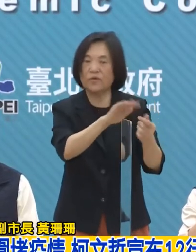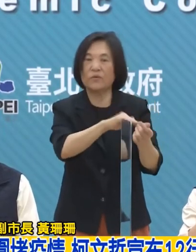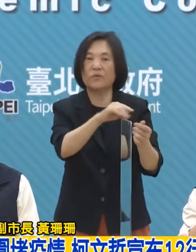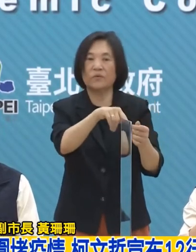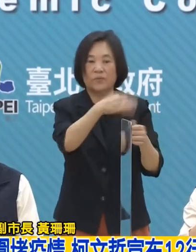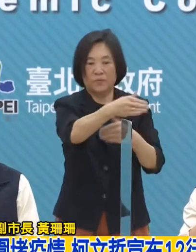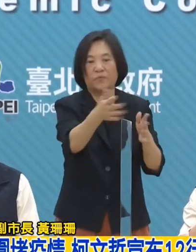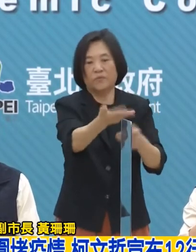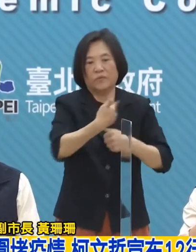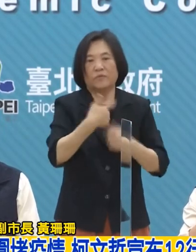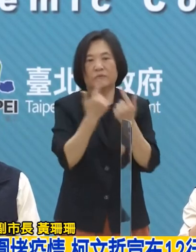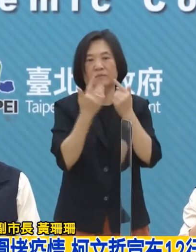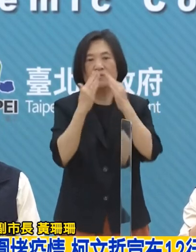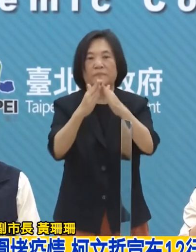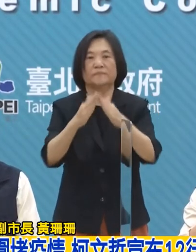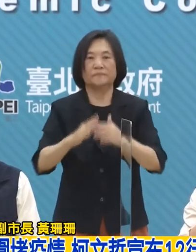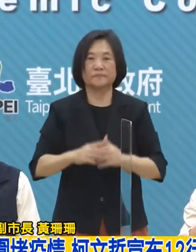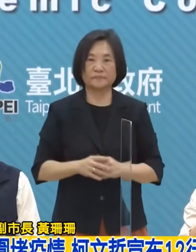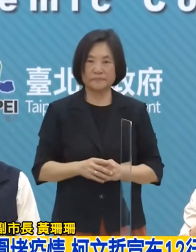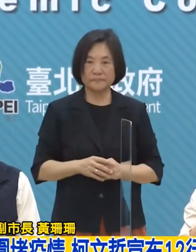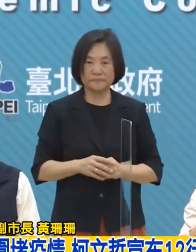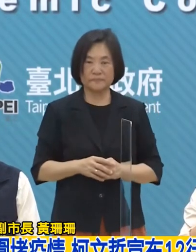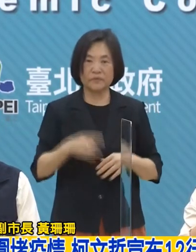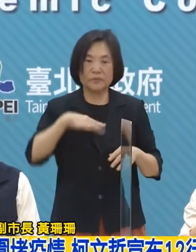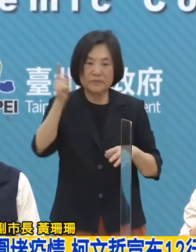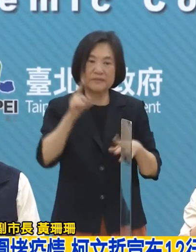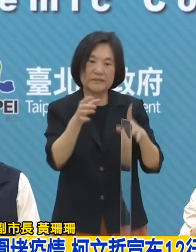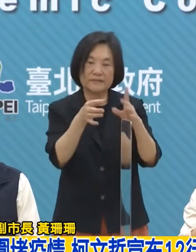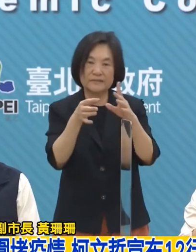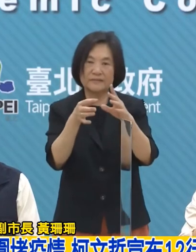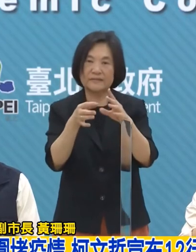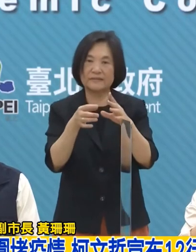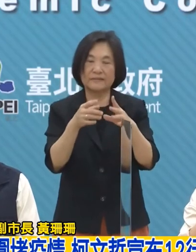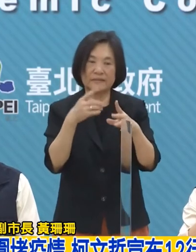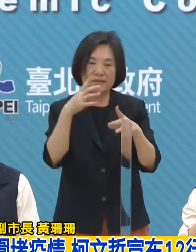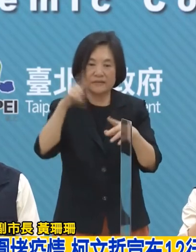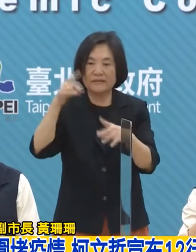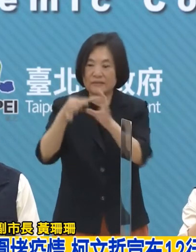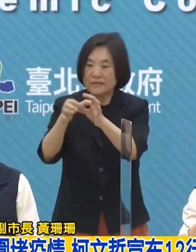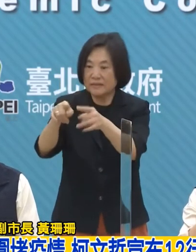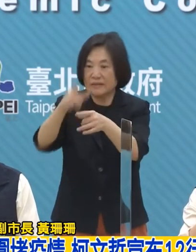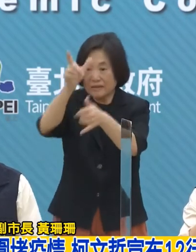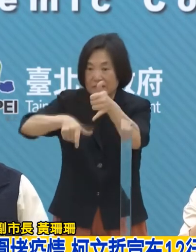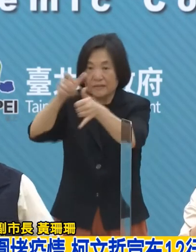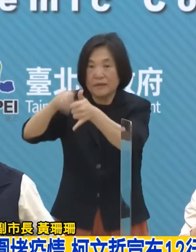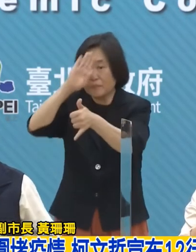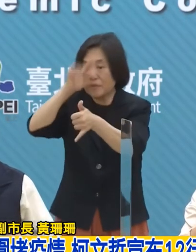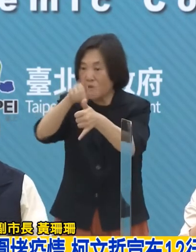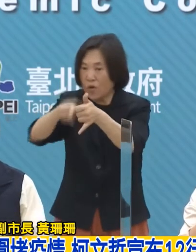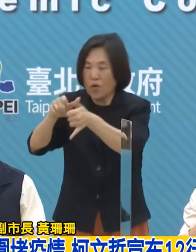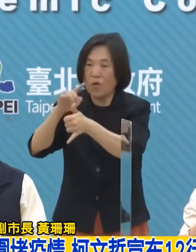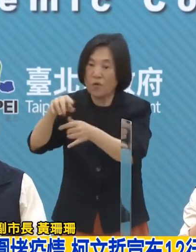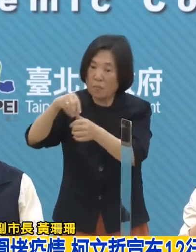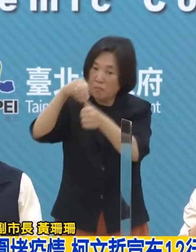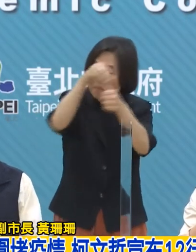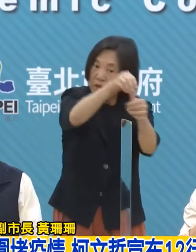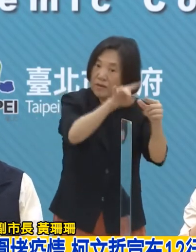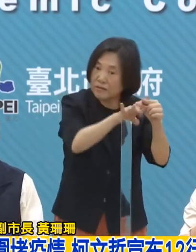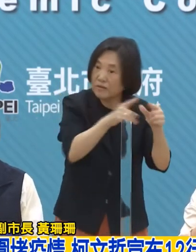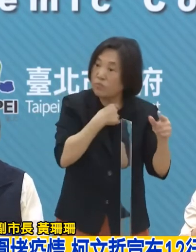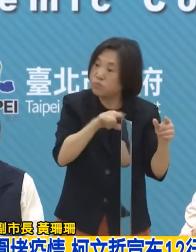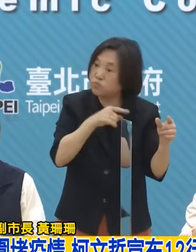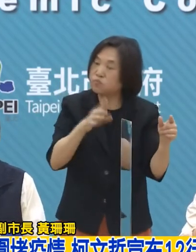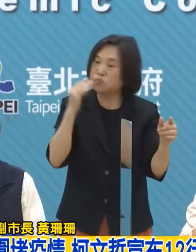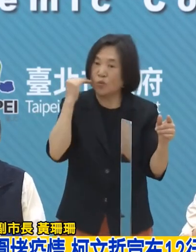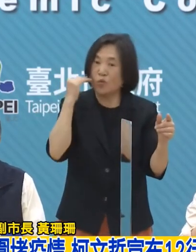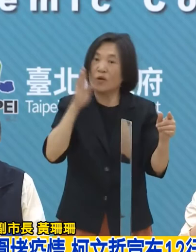空间给我们。那我们通常会先联络相关的这些对象，那他愿不愿意到台中去，那大家愿意到台中去，